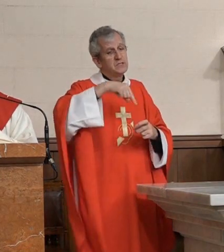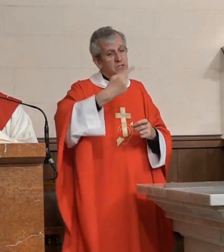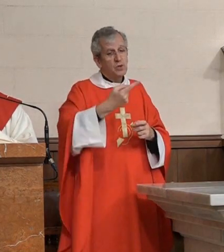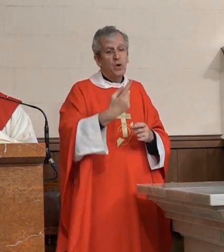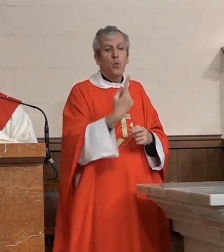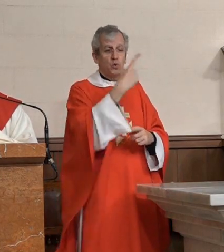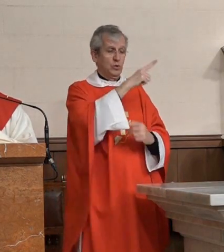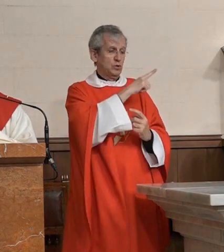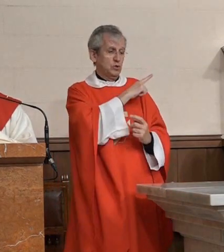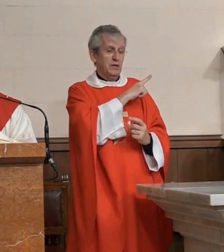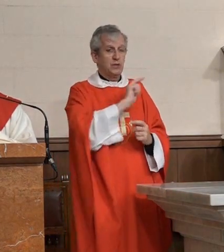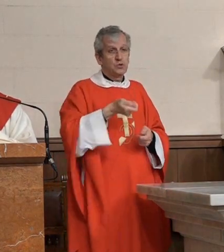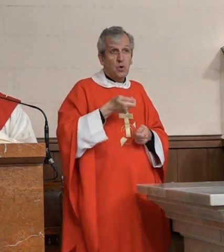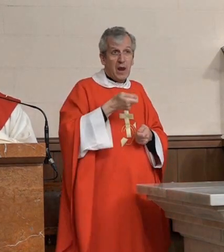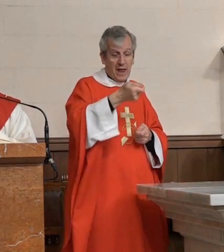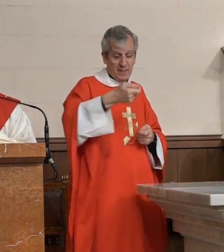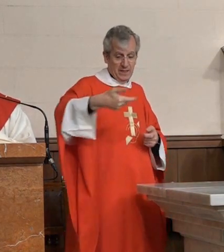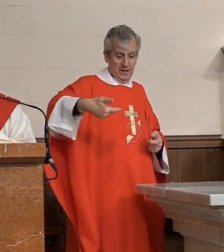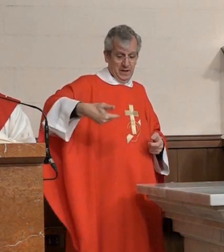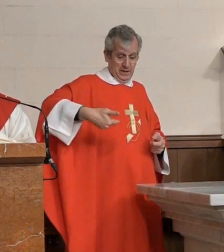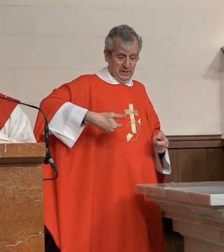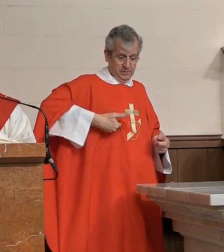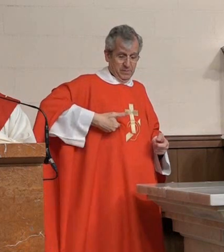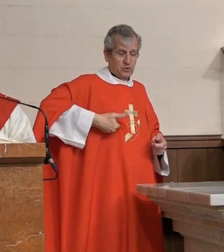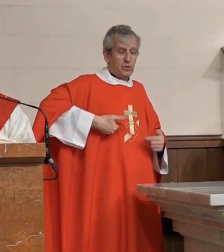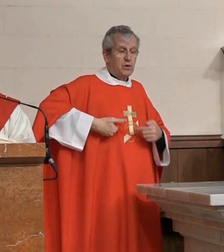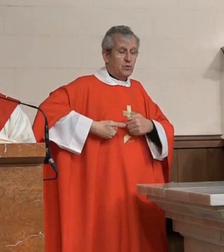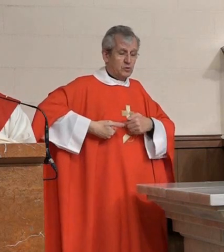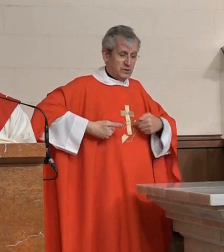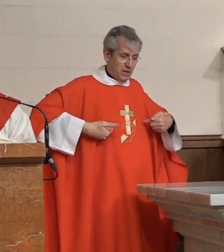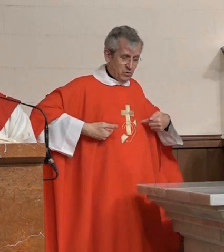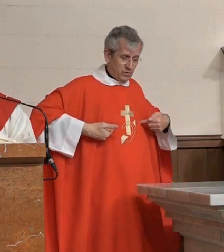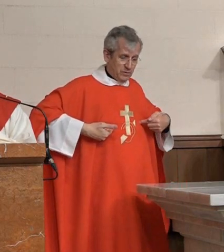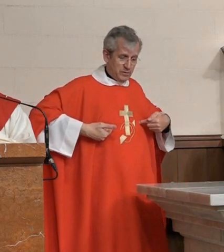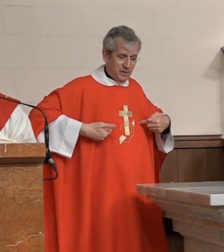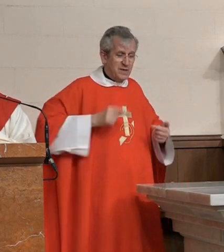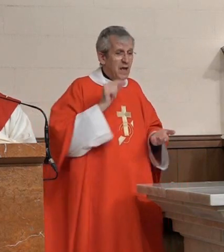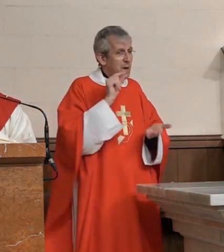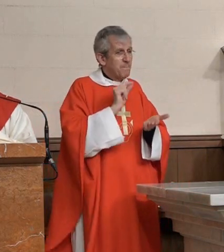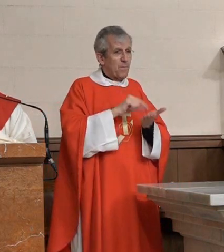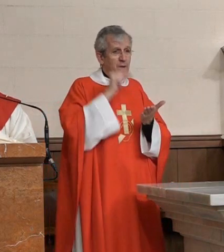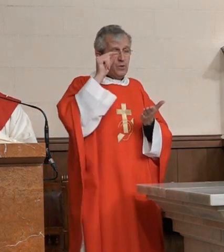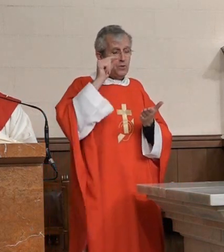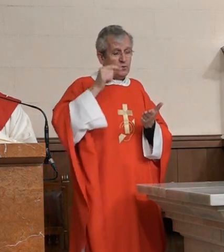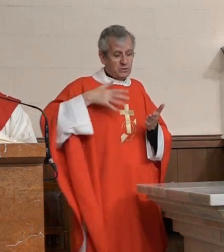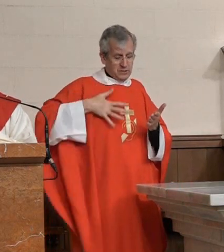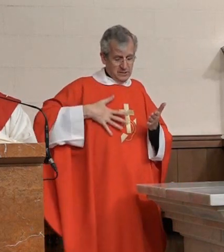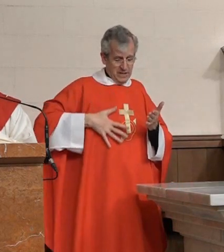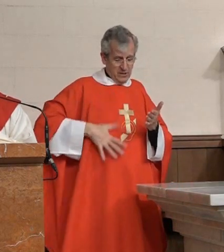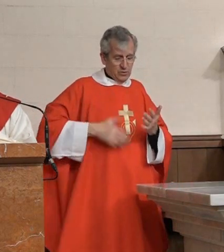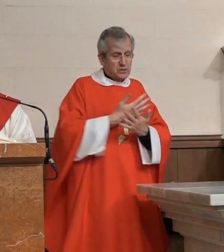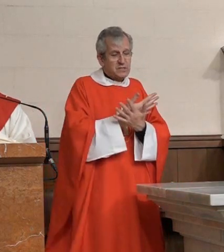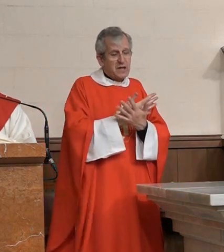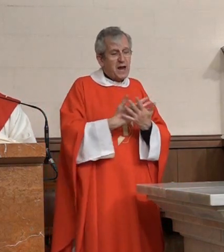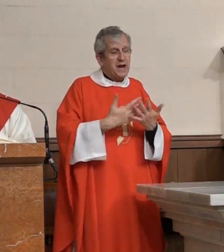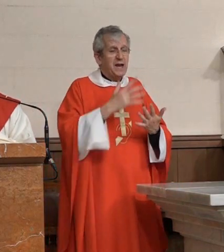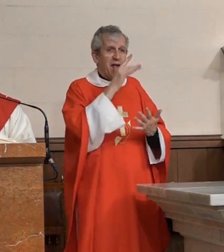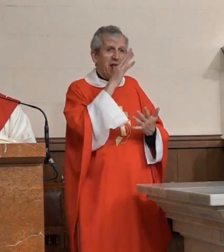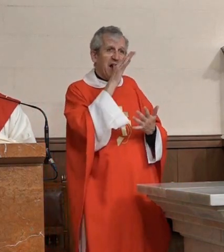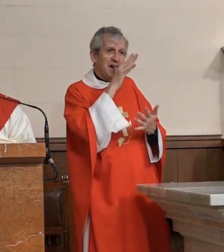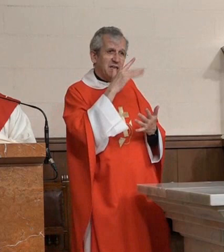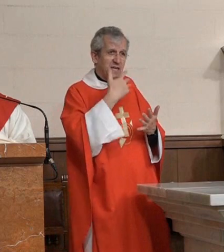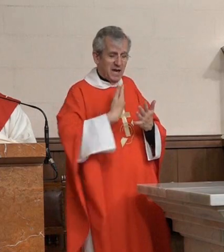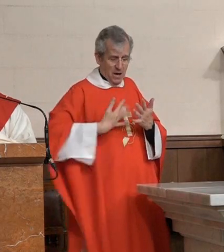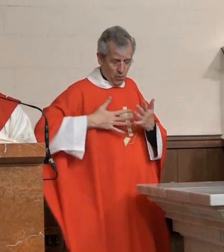de los soldados, con la lanza, le traspasó el costado, y al punto salió sangre y